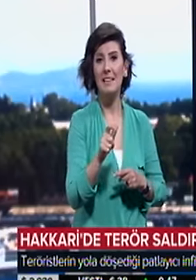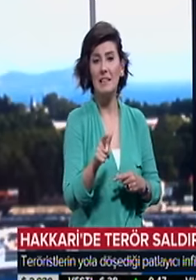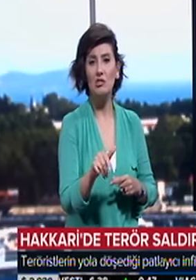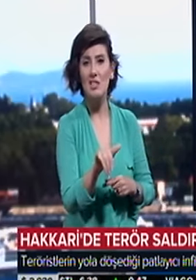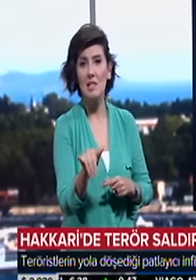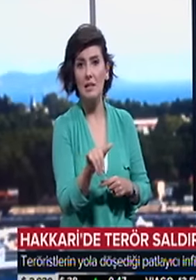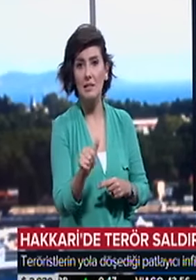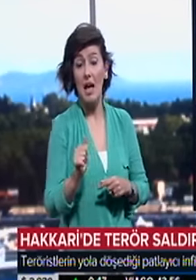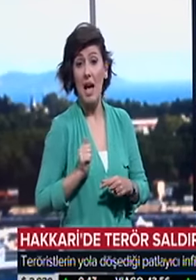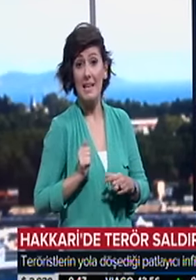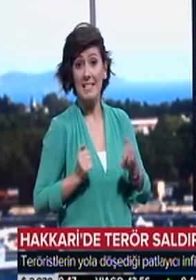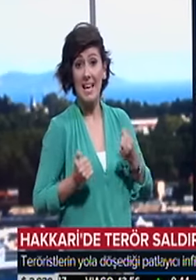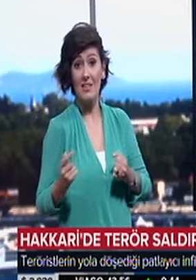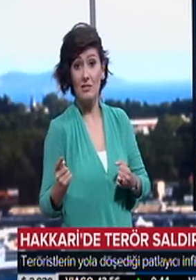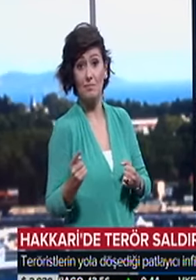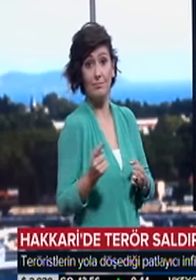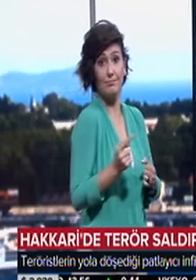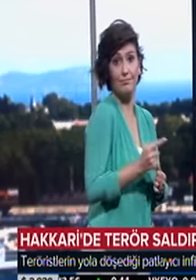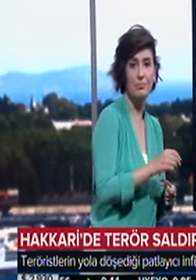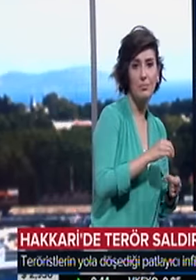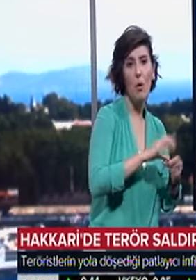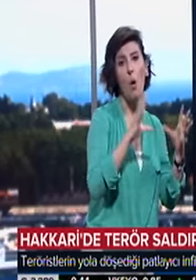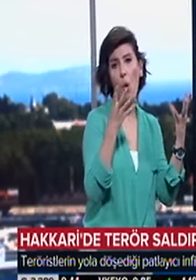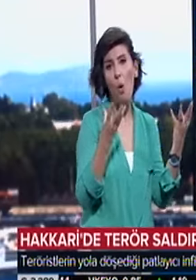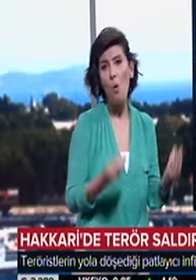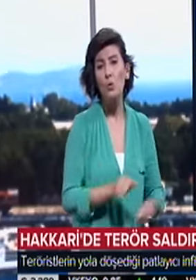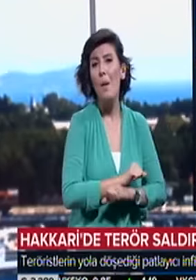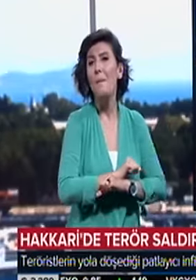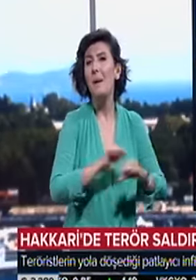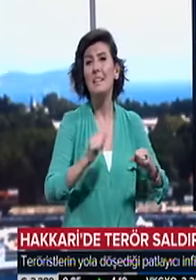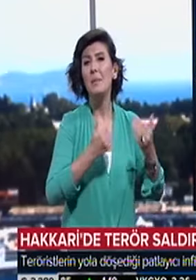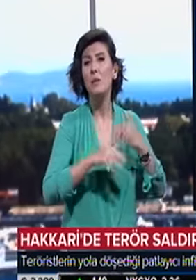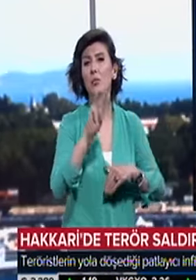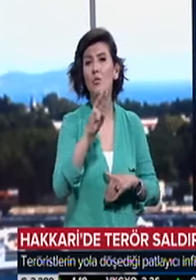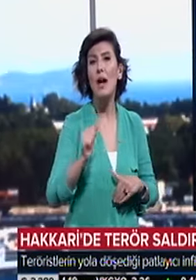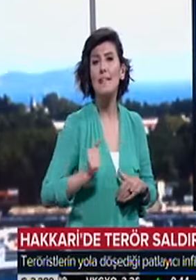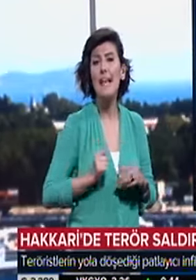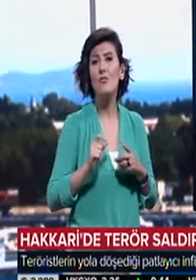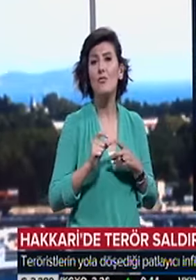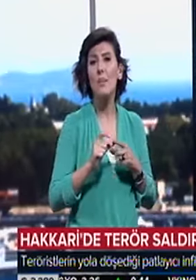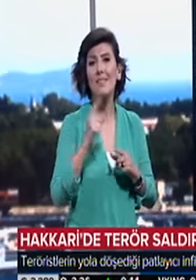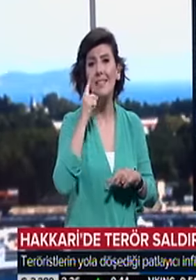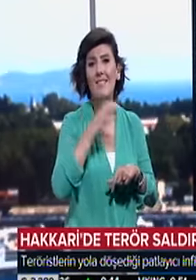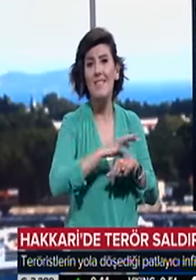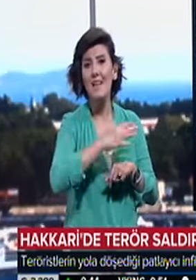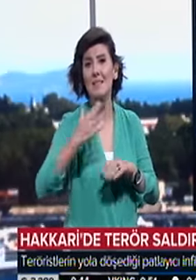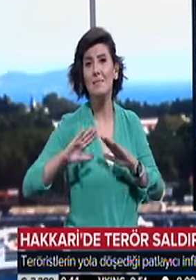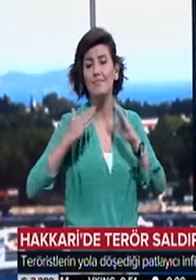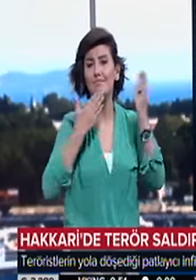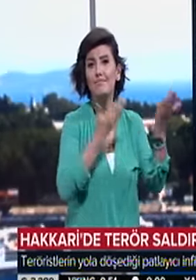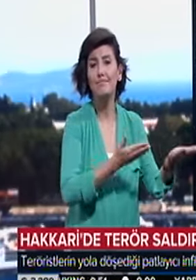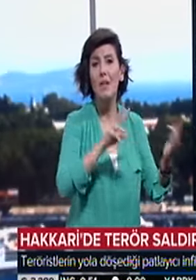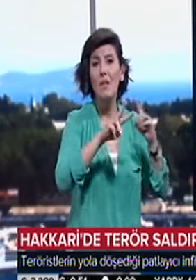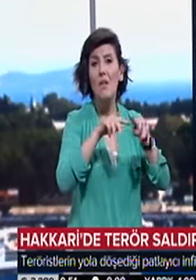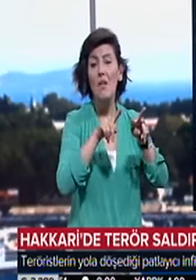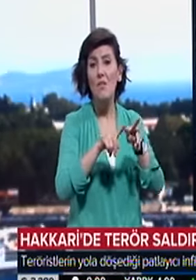Şemdinli ilçesi yakınlarında askeri aracın geçişi sırasında meydana geldi. Patlamada yaralanan 3 asker Şemdinli Devlet